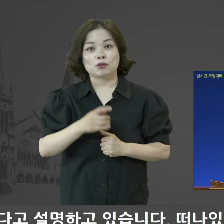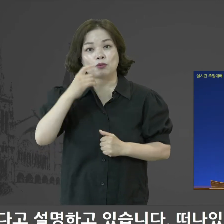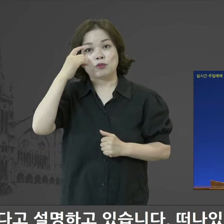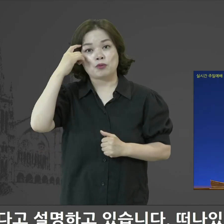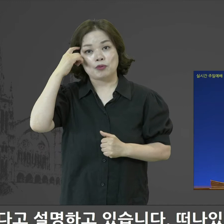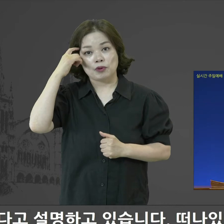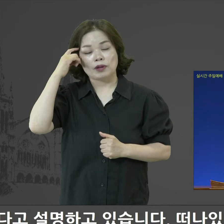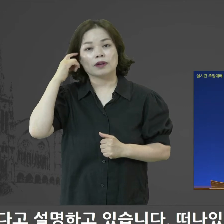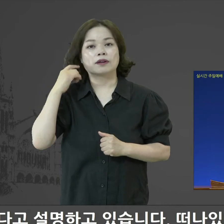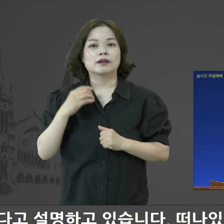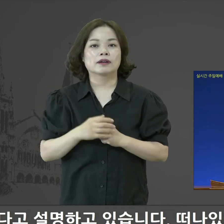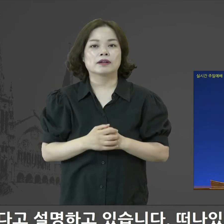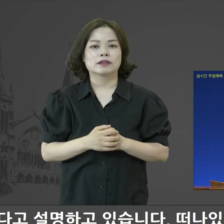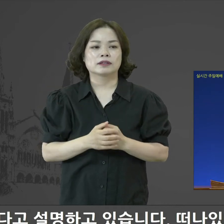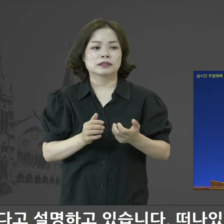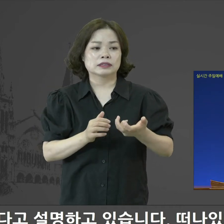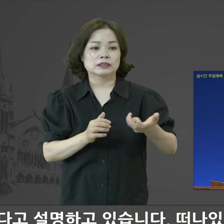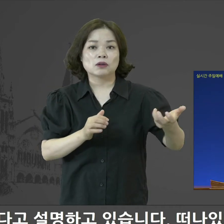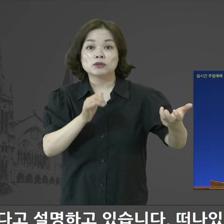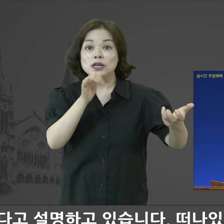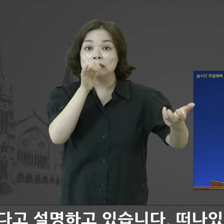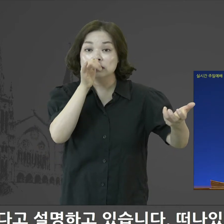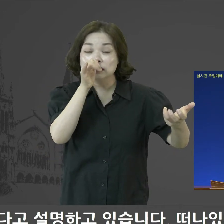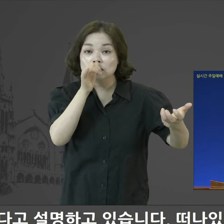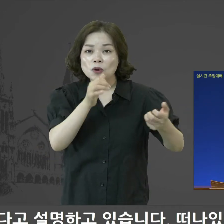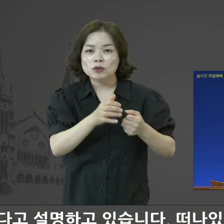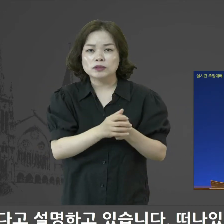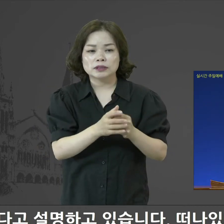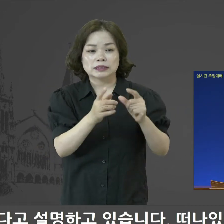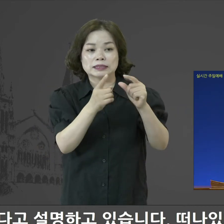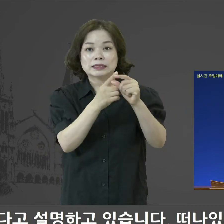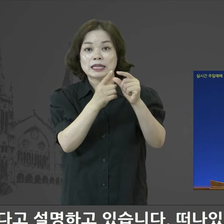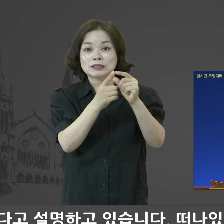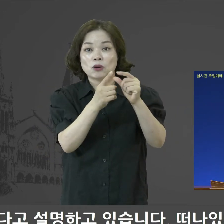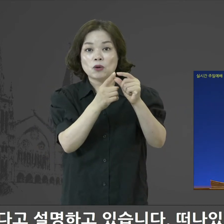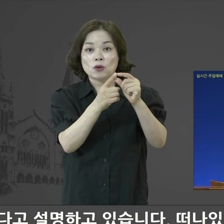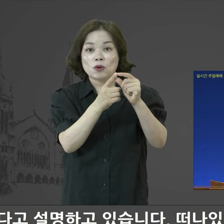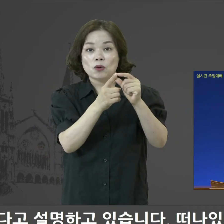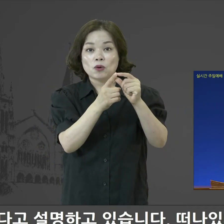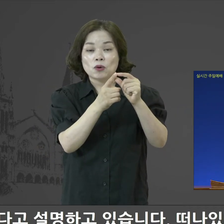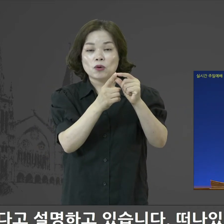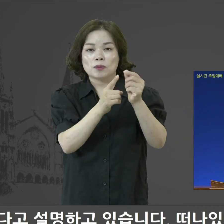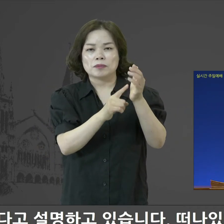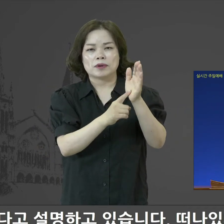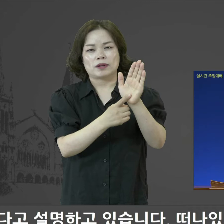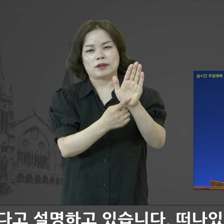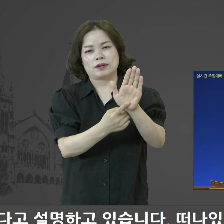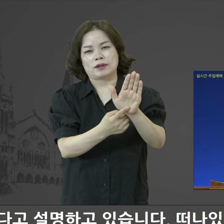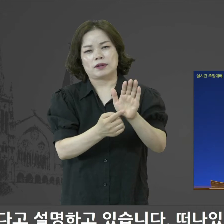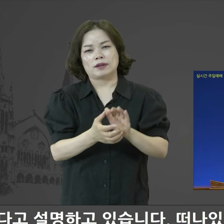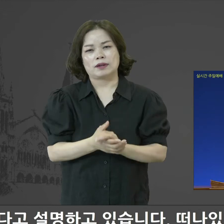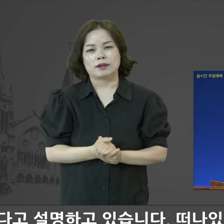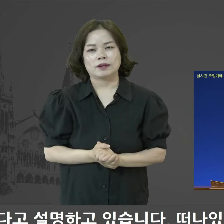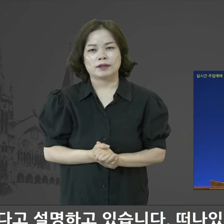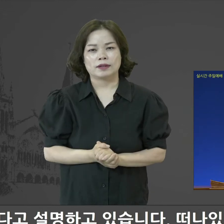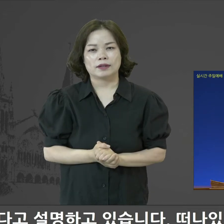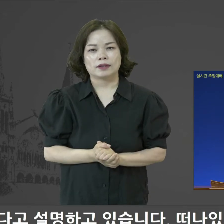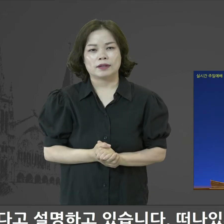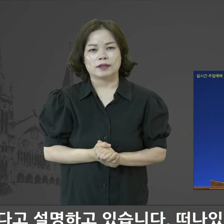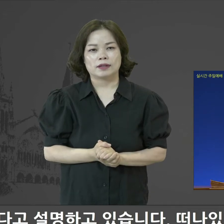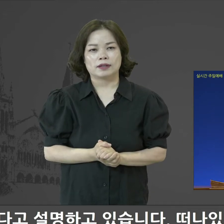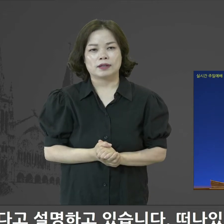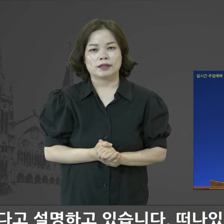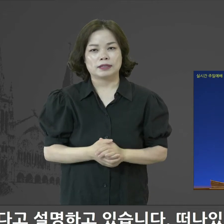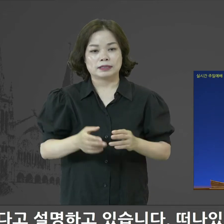왜냐하면 여기 떠나 있다라는 이 단어가 어떤 표현이냐면 담을